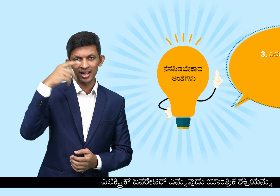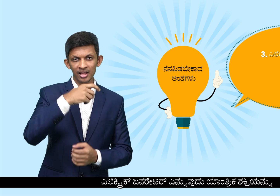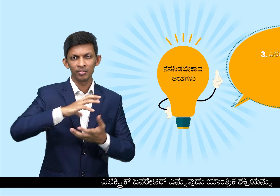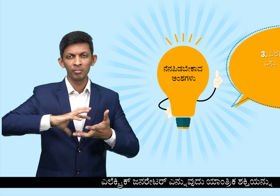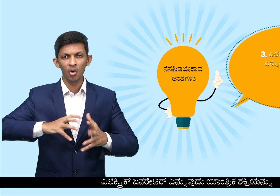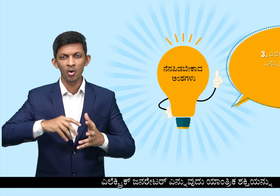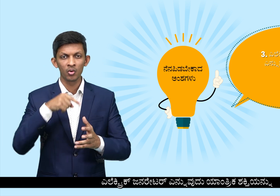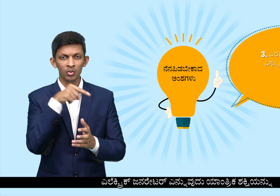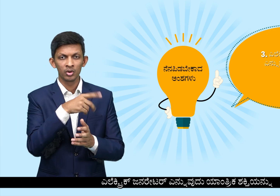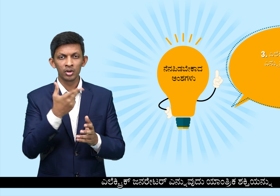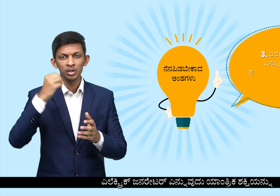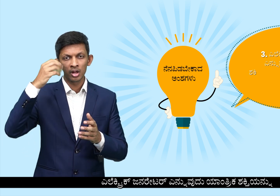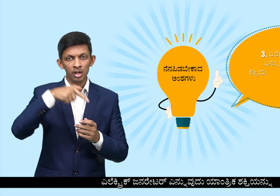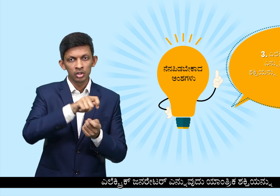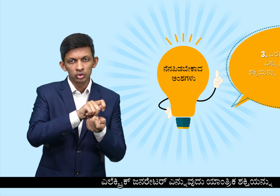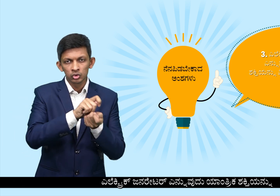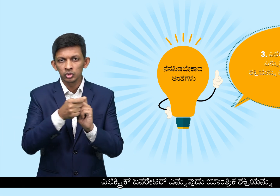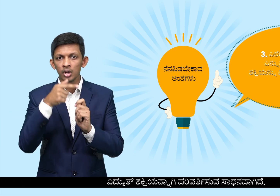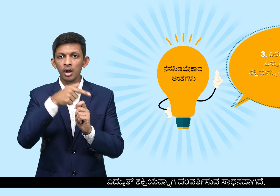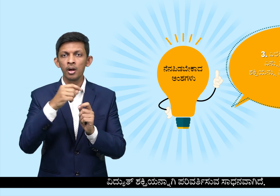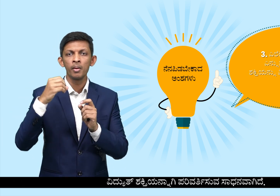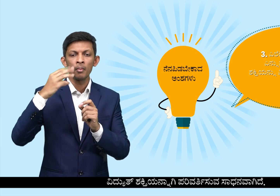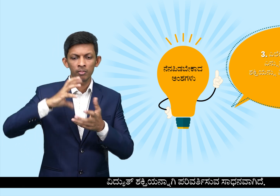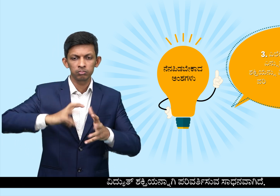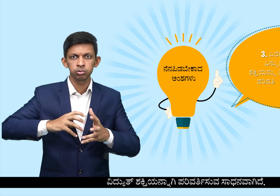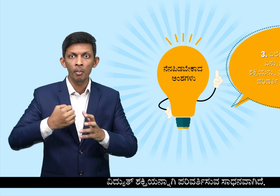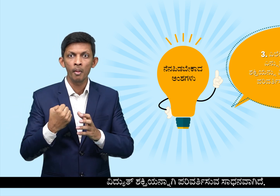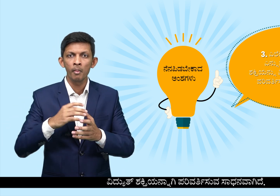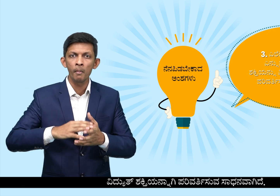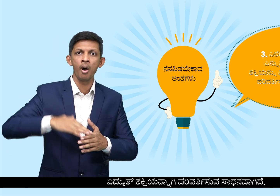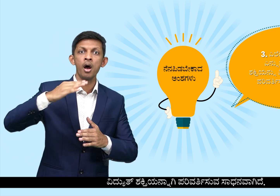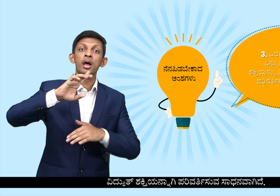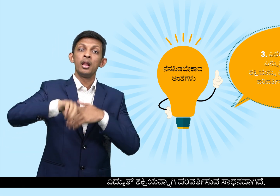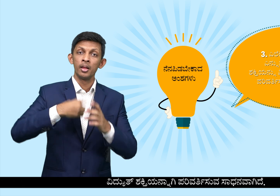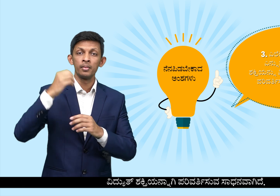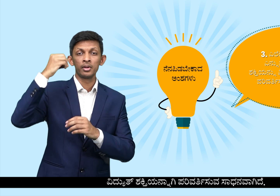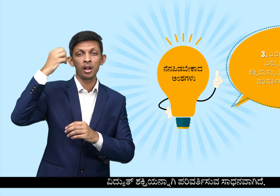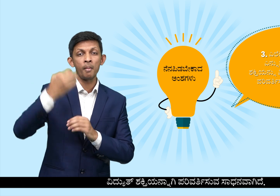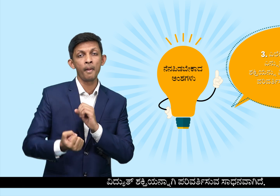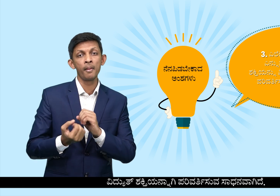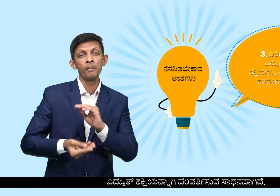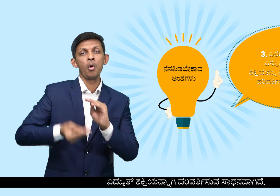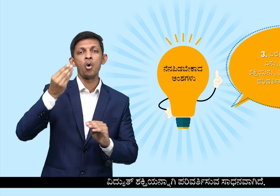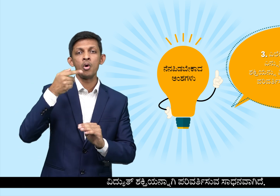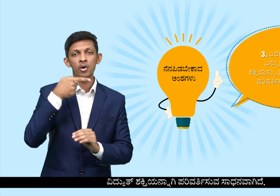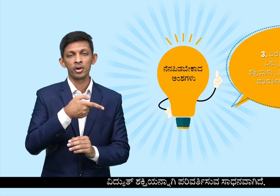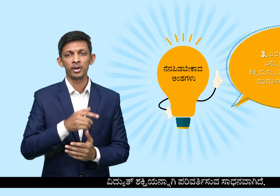ಎಲೆಕ್ಟ್ರಿಕ್ ಜನರೇಟರ್ ಎನ್ನುವುದು ಯಾಂತ್ರಿಕ ಶಕ್ತಿಯನ್ನು ವಿದ್ಯುತ್ ಶಕ್ತಿಯನ್ನಾಗಿ ಪರಿವರ್ತಿಸುವ ಸಾಧನೆಯಾಗಿದೆ.